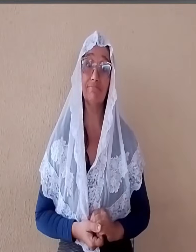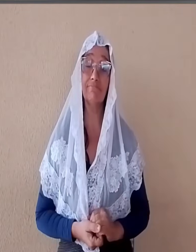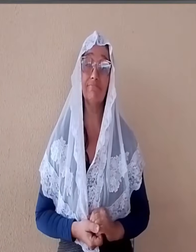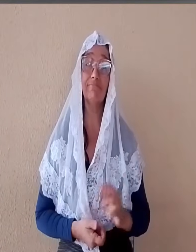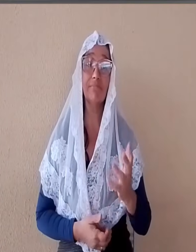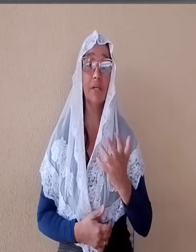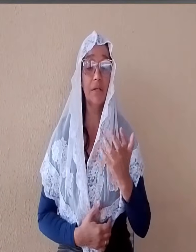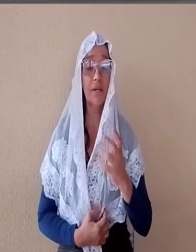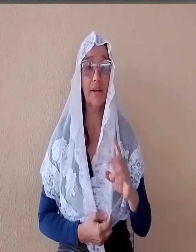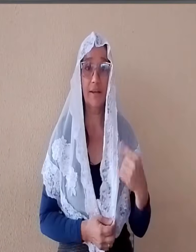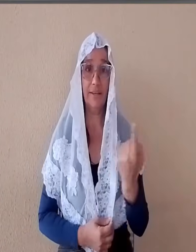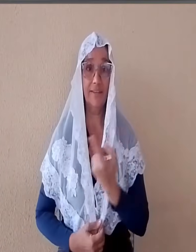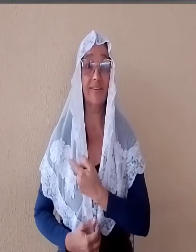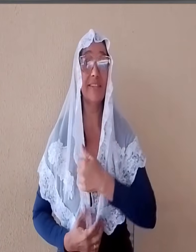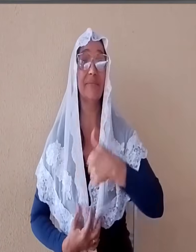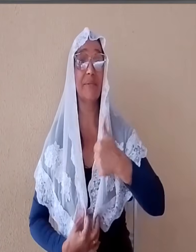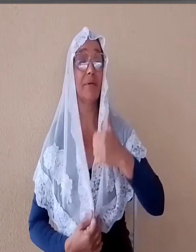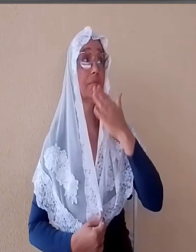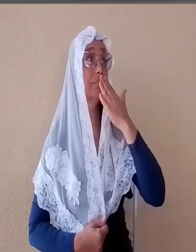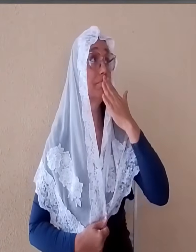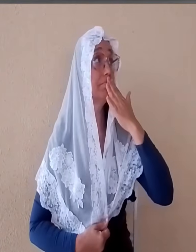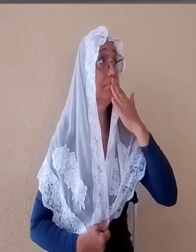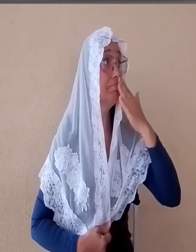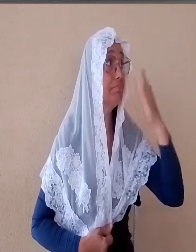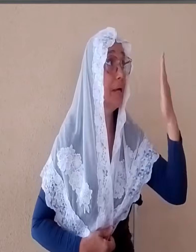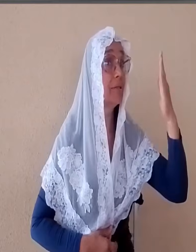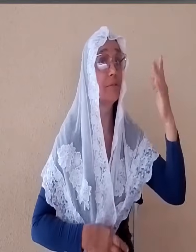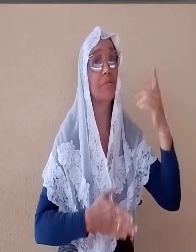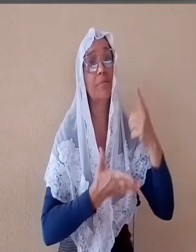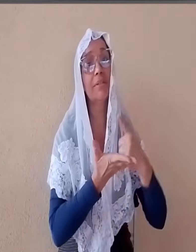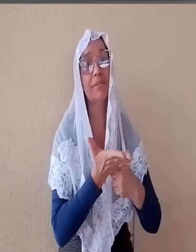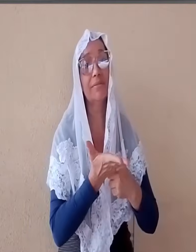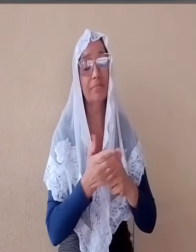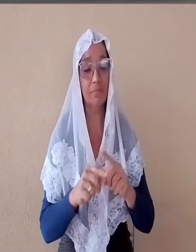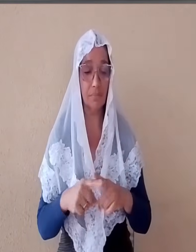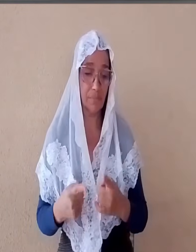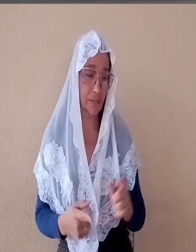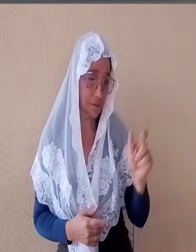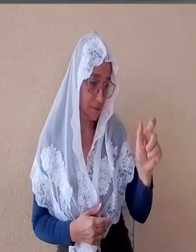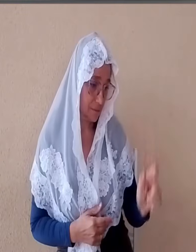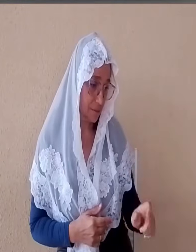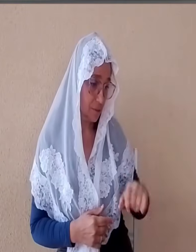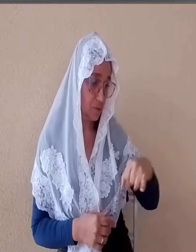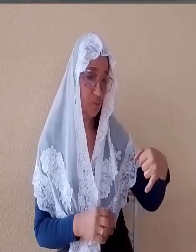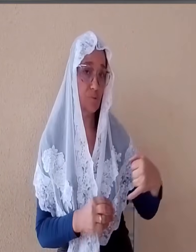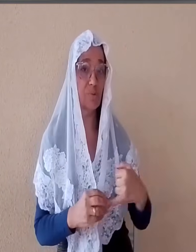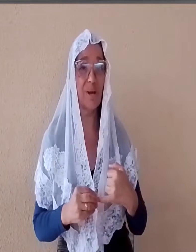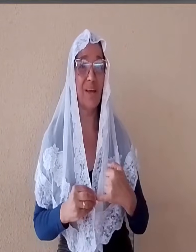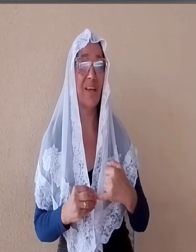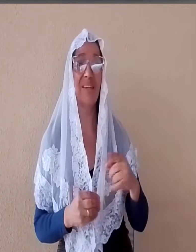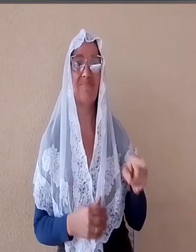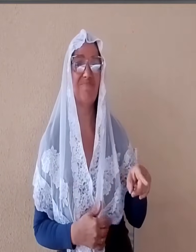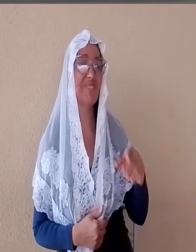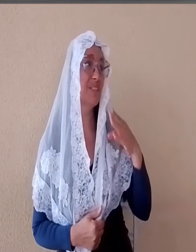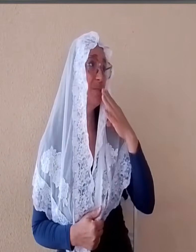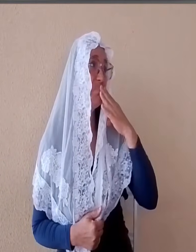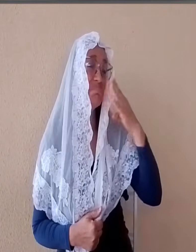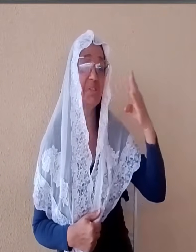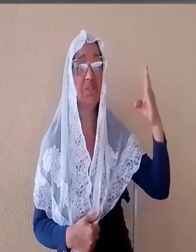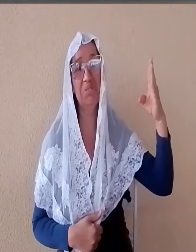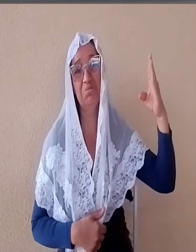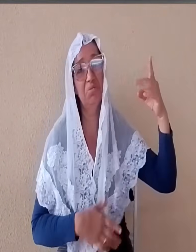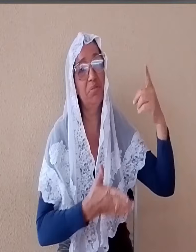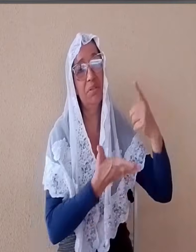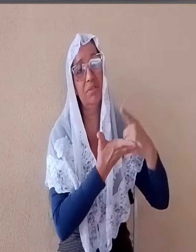Josué, irmãos, não buscou o Senhor. Não buscou o Senhor. Os gibeonitas estavam lá enganando,